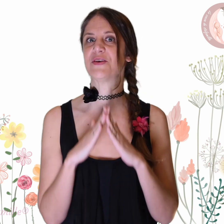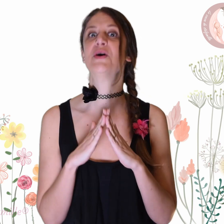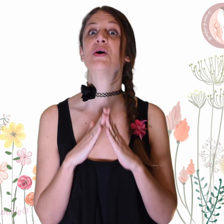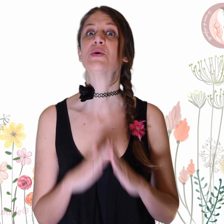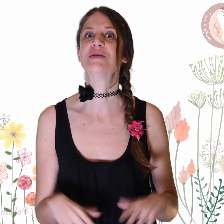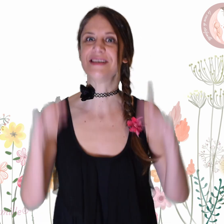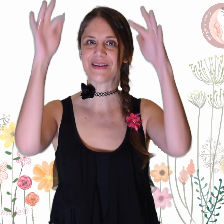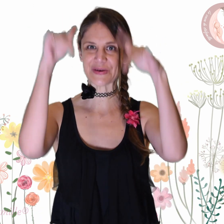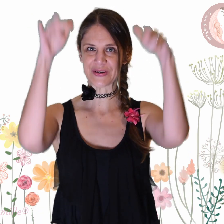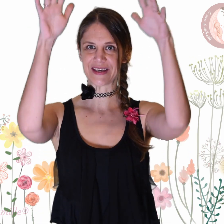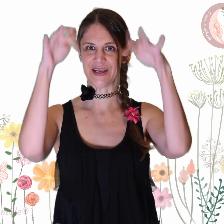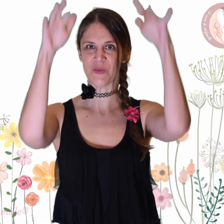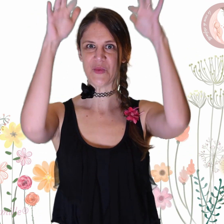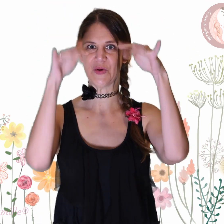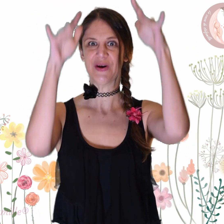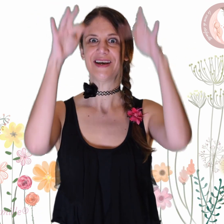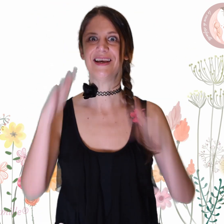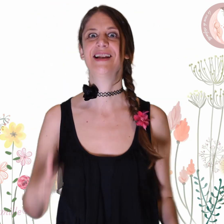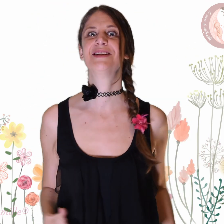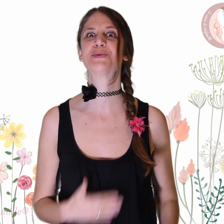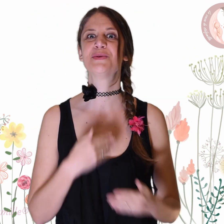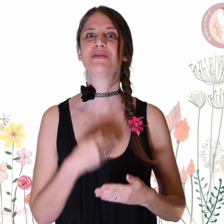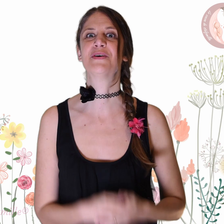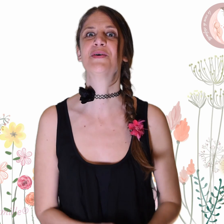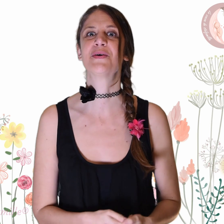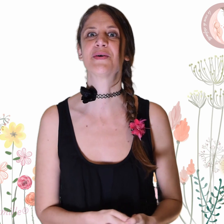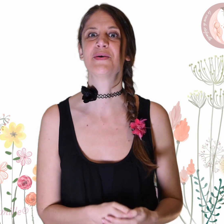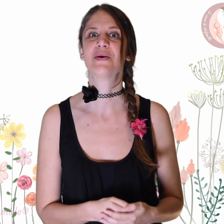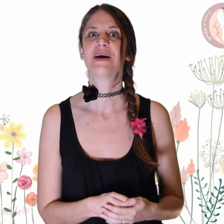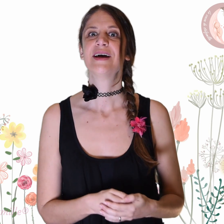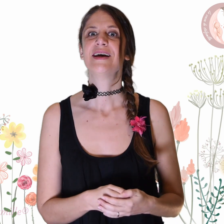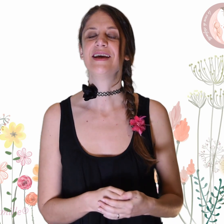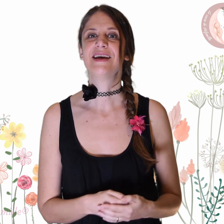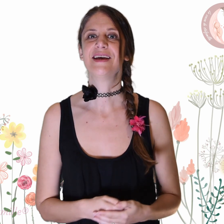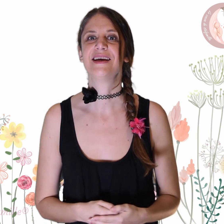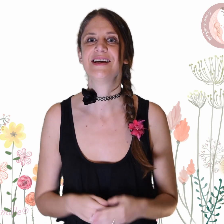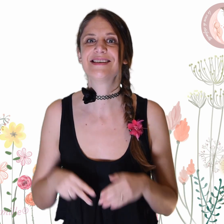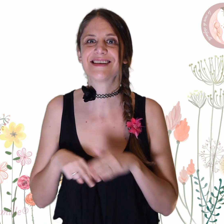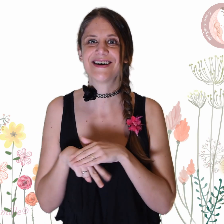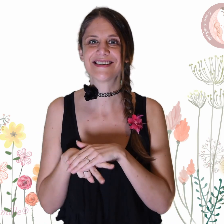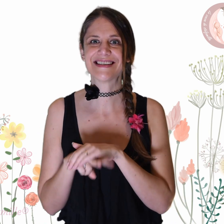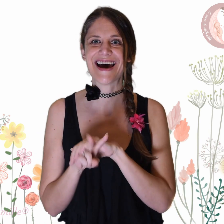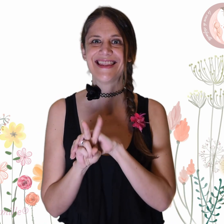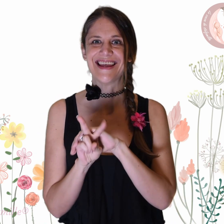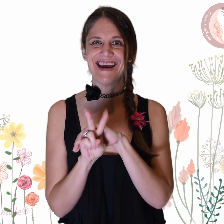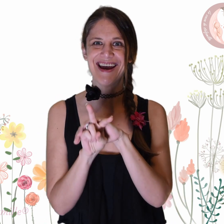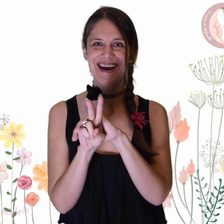aussi tant qu il pleut il est tout heureux il sauve sa tête